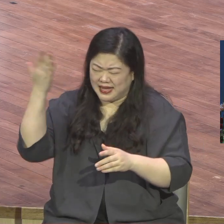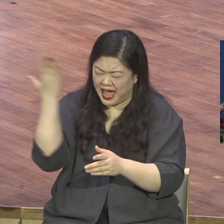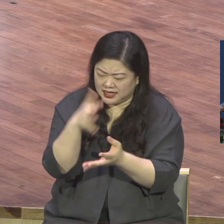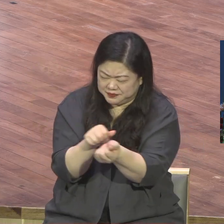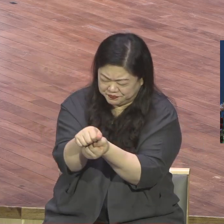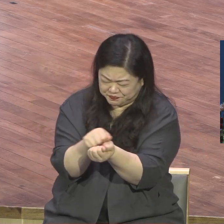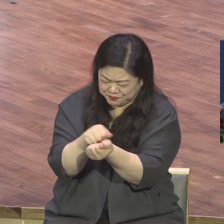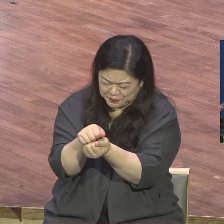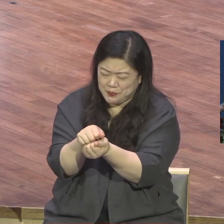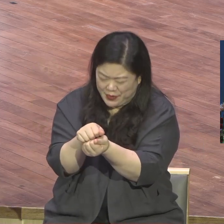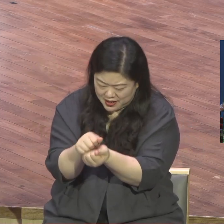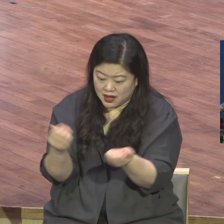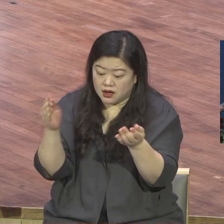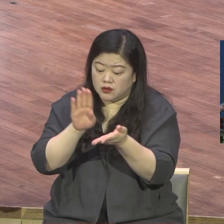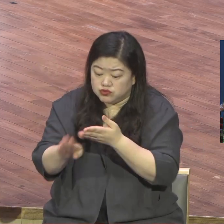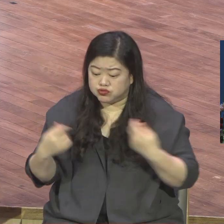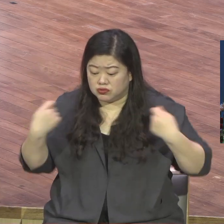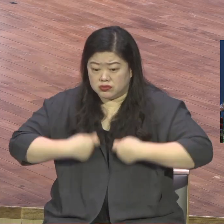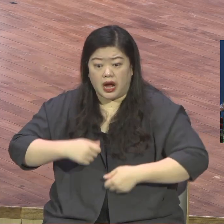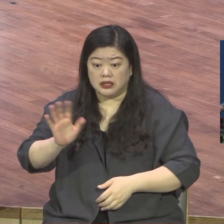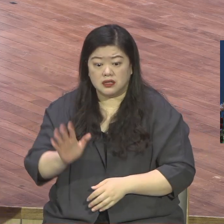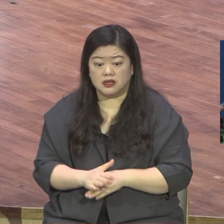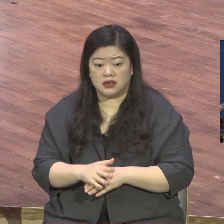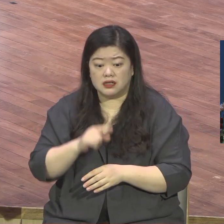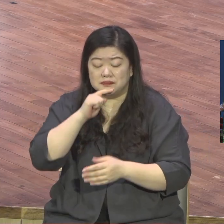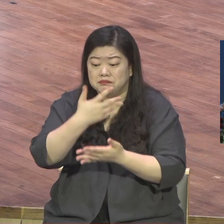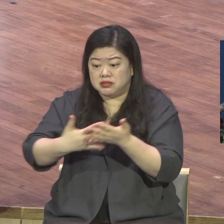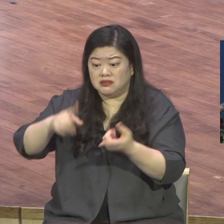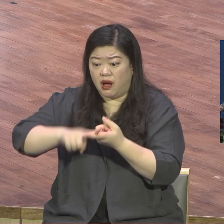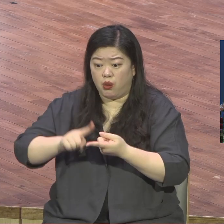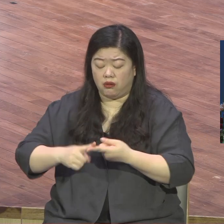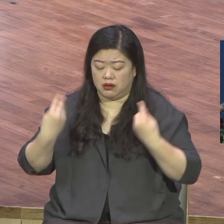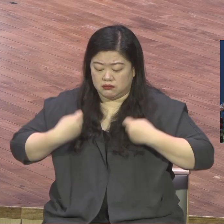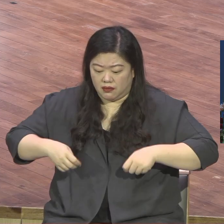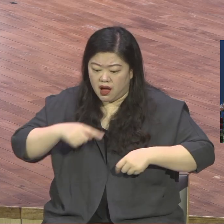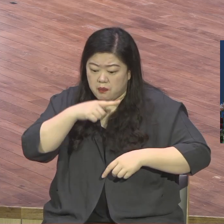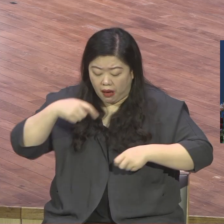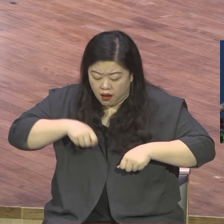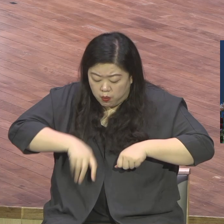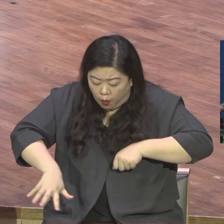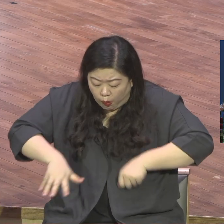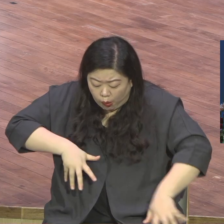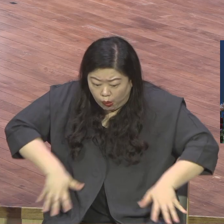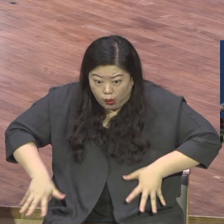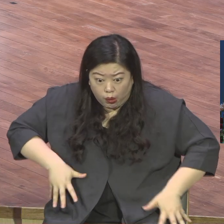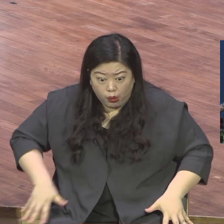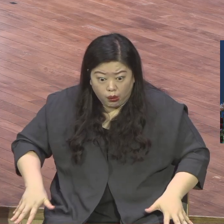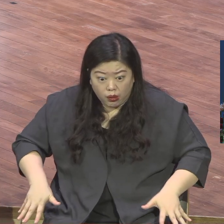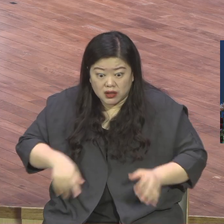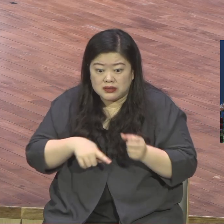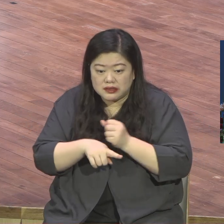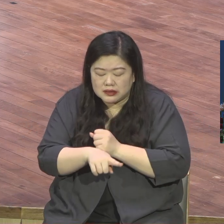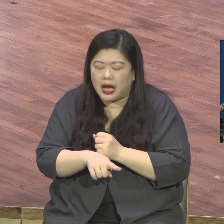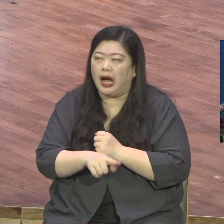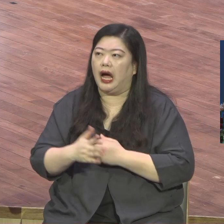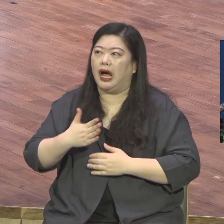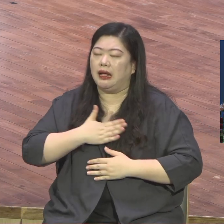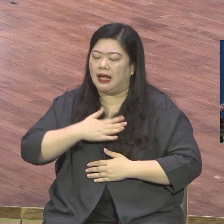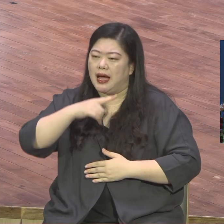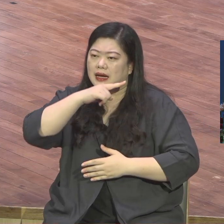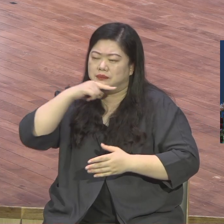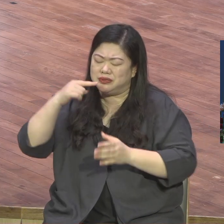온몸에 두두두 느껴지겠죠. 피 십자가 보혈을 상징하는 가죽옷